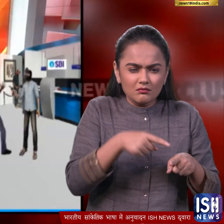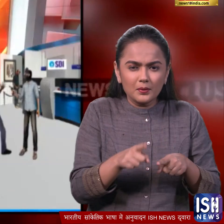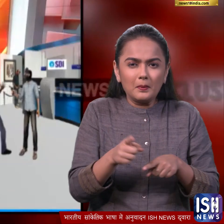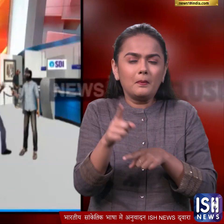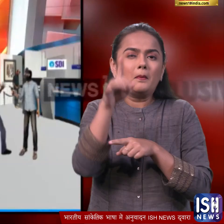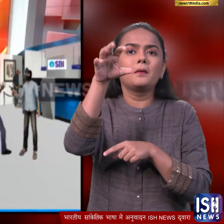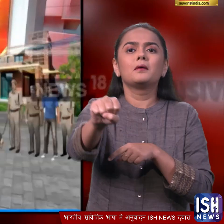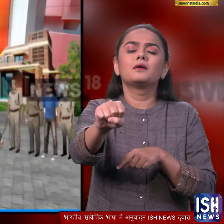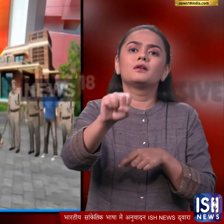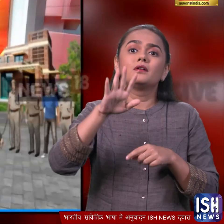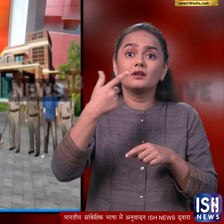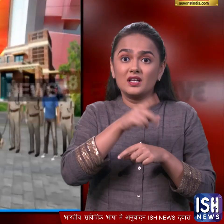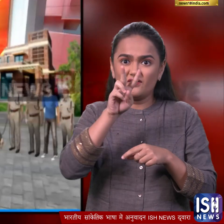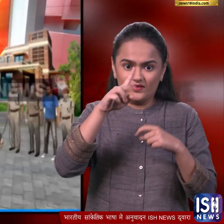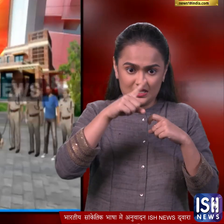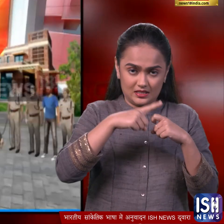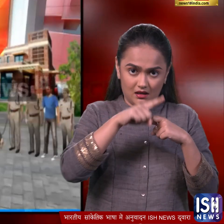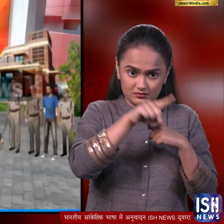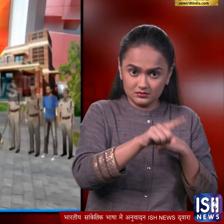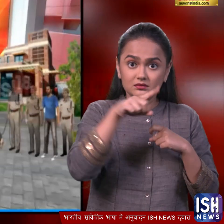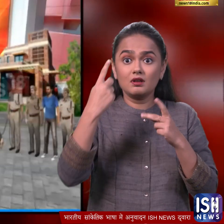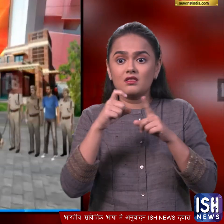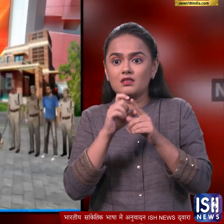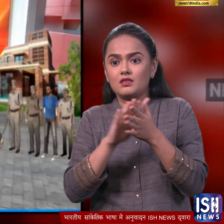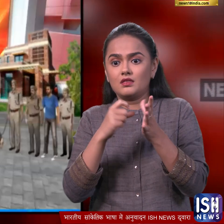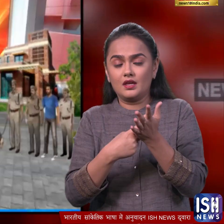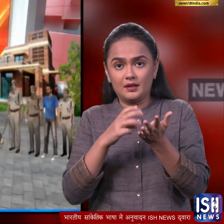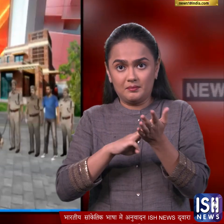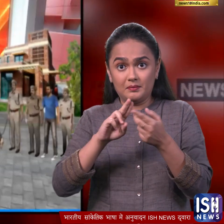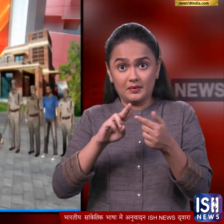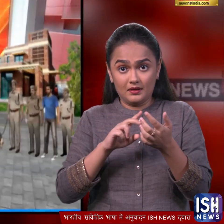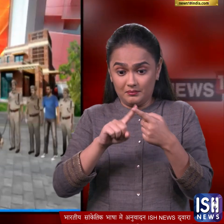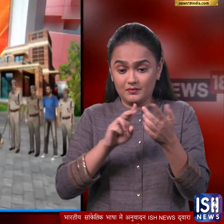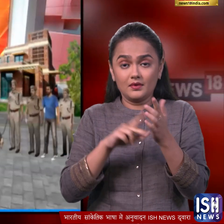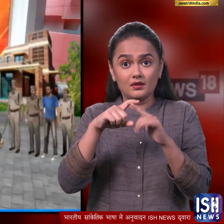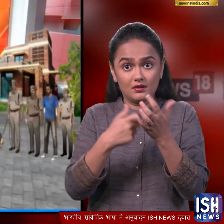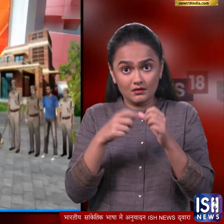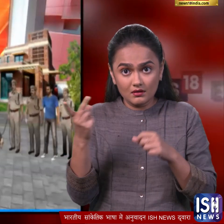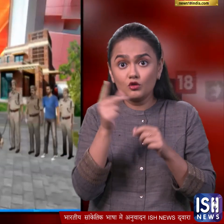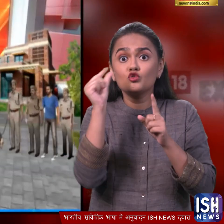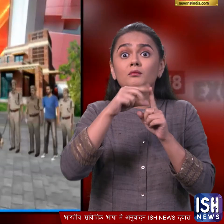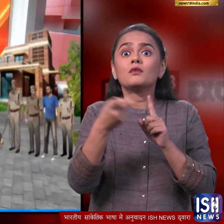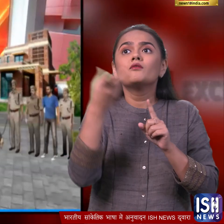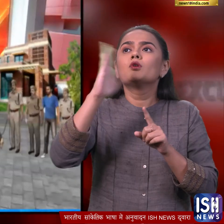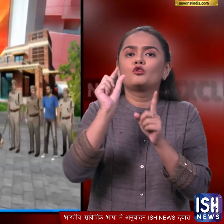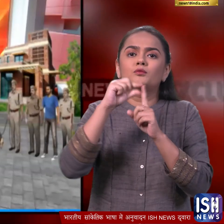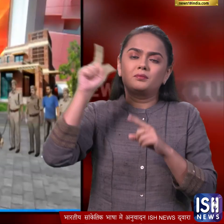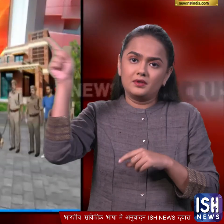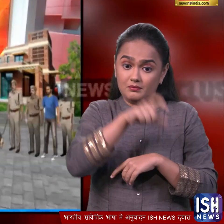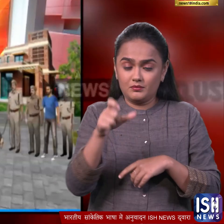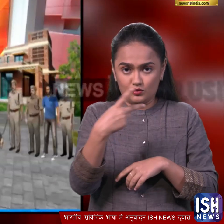बनी, जिसके जरिए विकास और धर्मेंद्र यादव नाम के आरोपियों तक पहुंचने में पुलिस कामयाब रही, जो यूपी के भदोही के रहने वाले